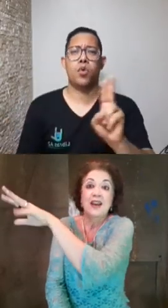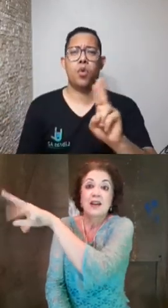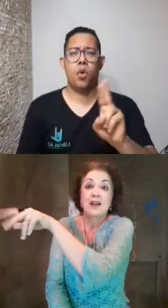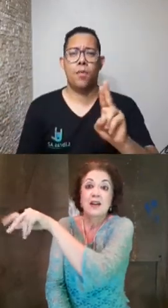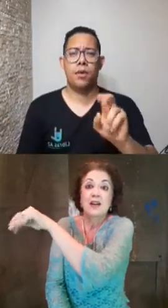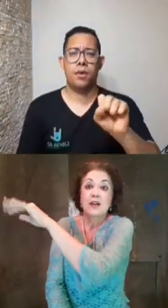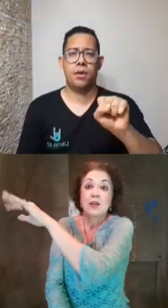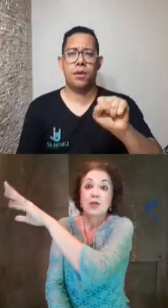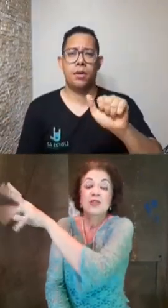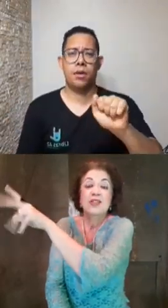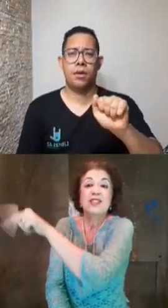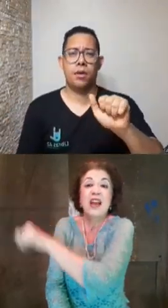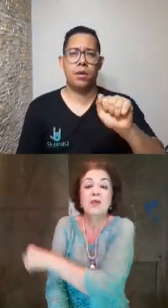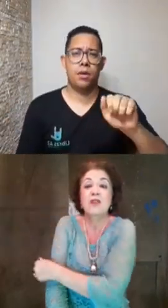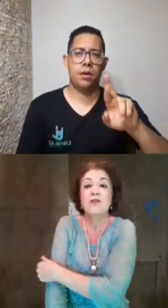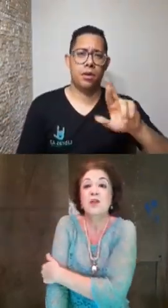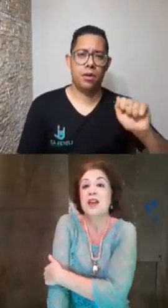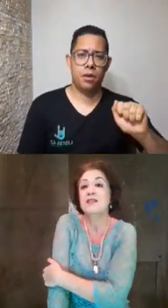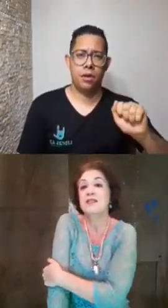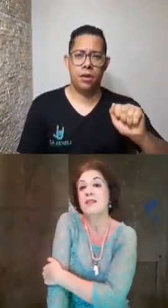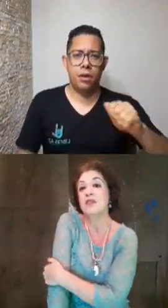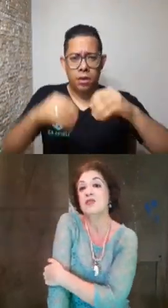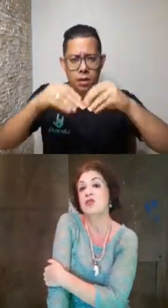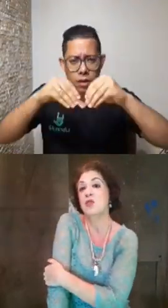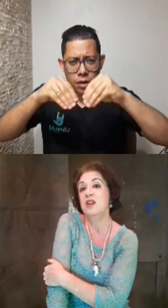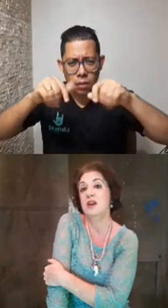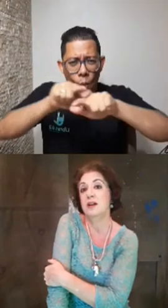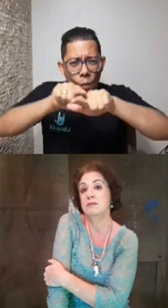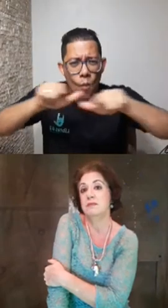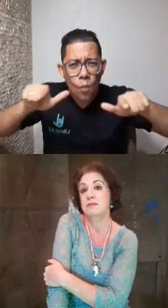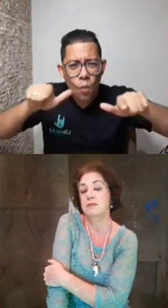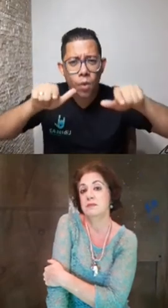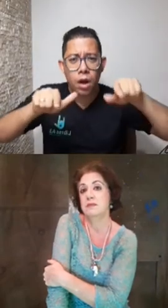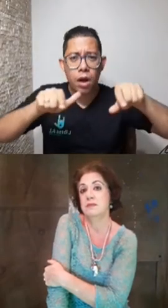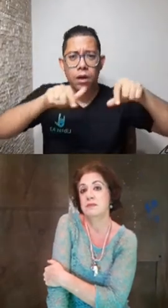chegarem no céu da floresta amazônica?